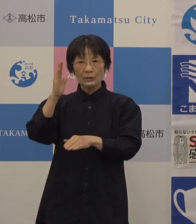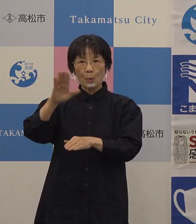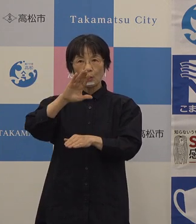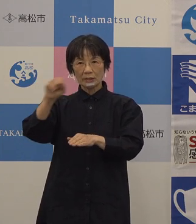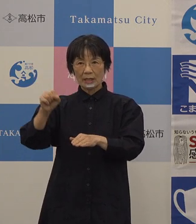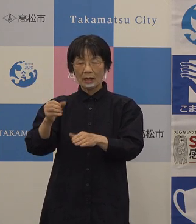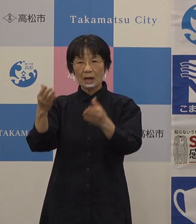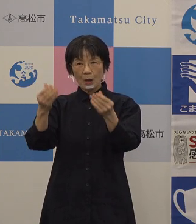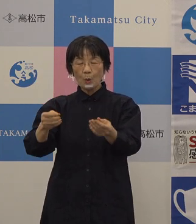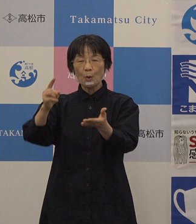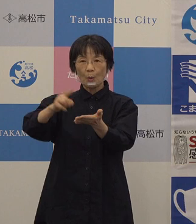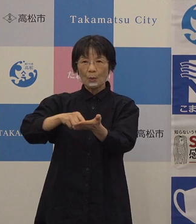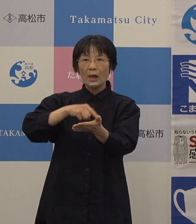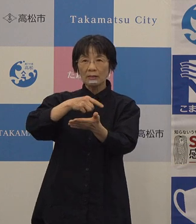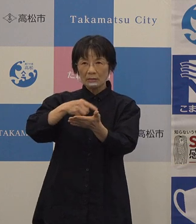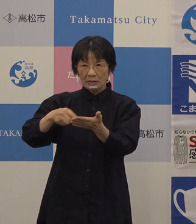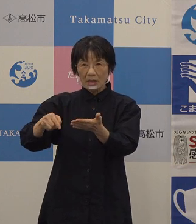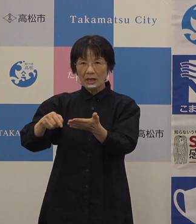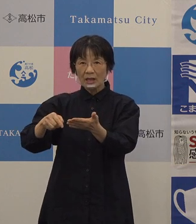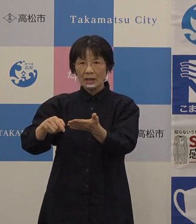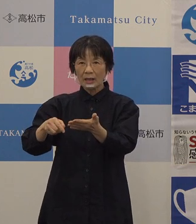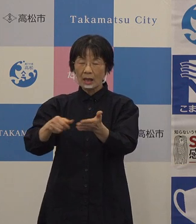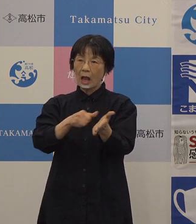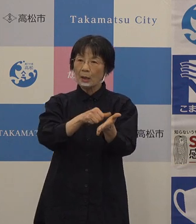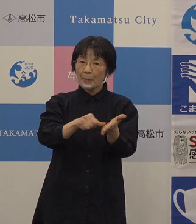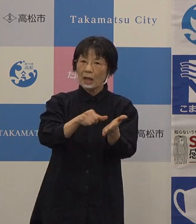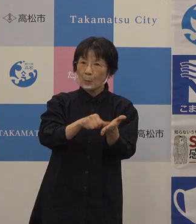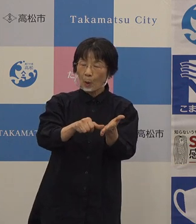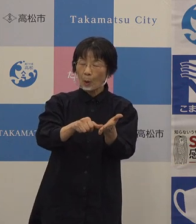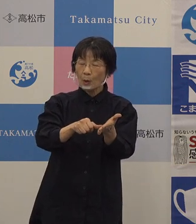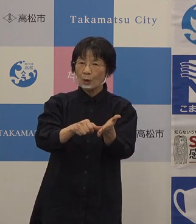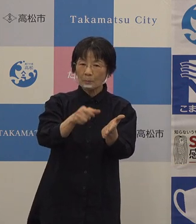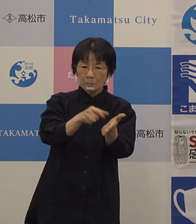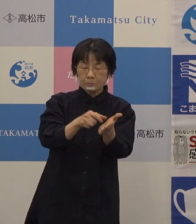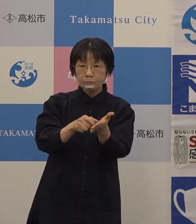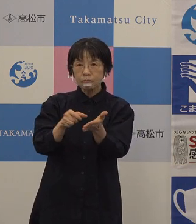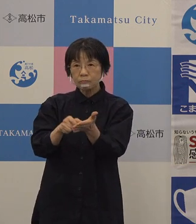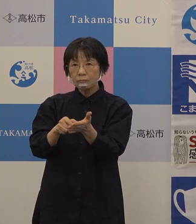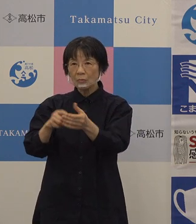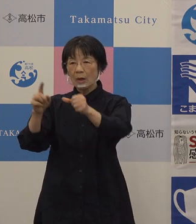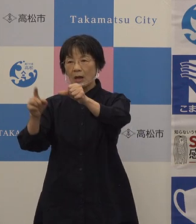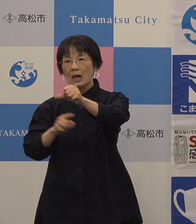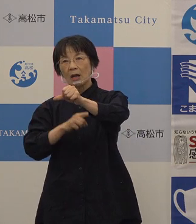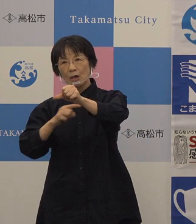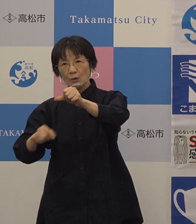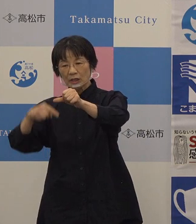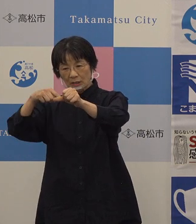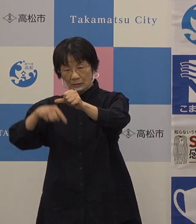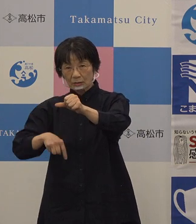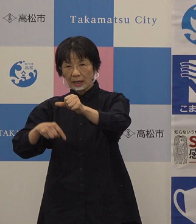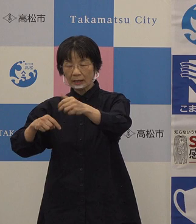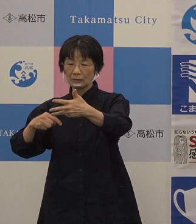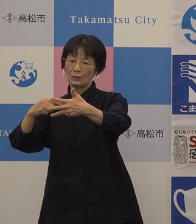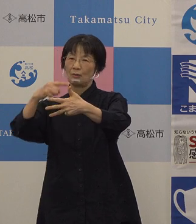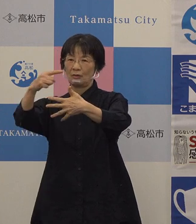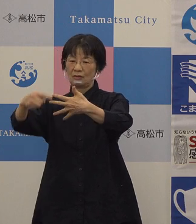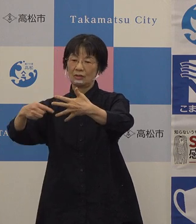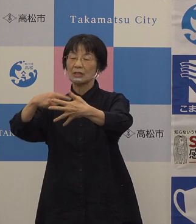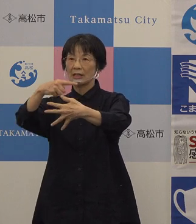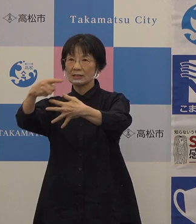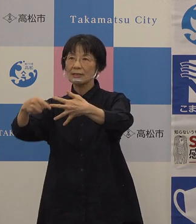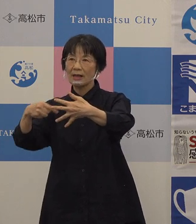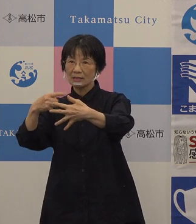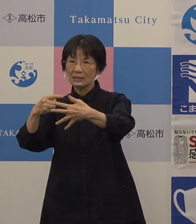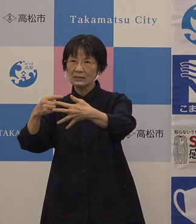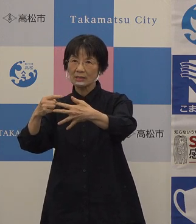し、市民貢献人候補者名簿に登録されている5名の方のうち3名の方が高